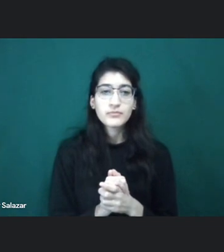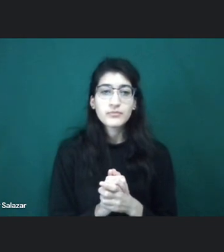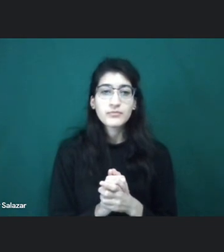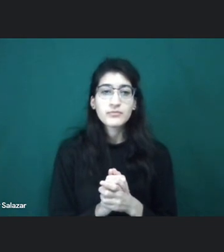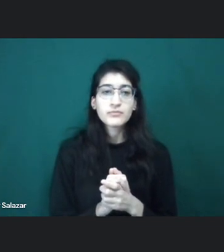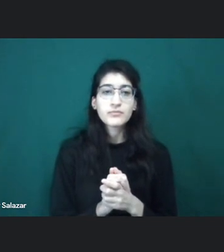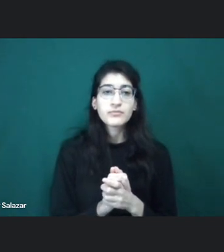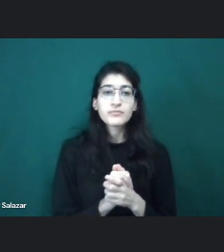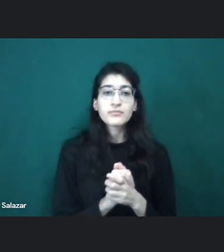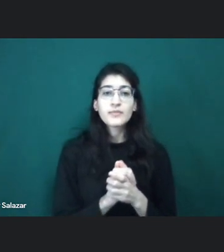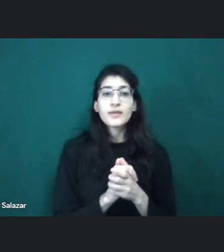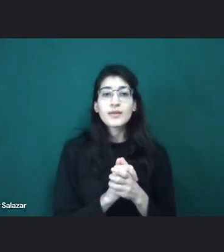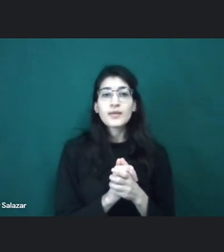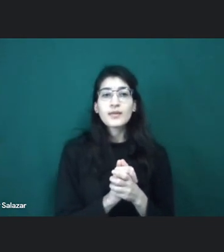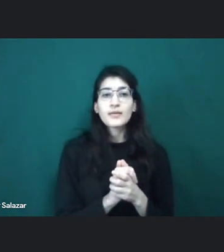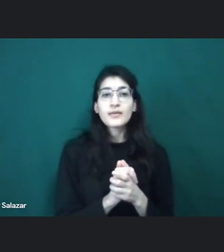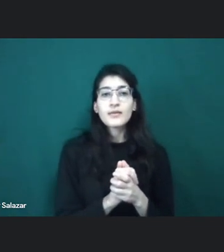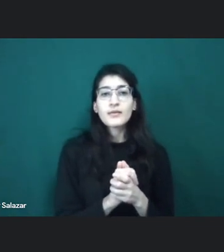las respuestas? A ver.